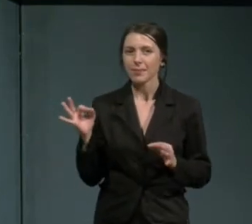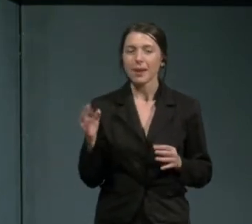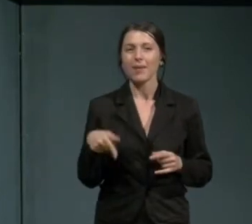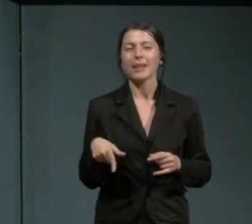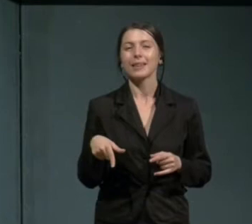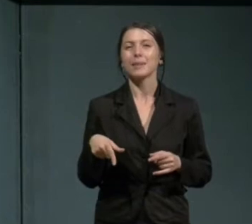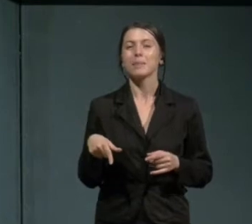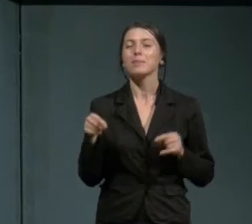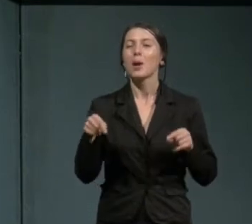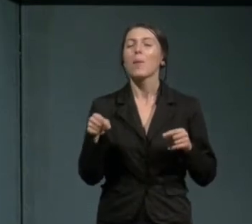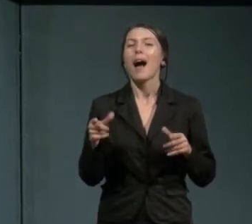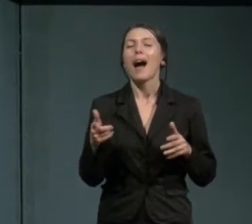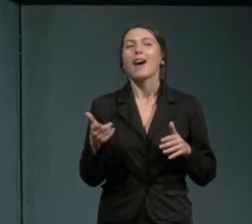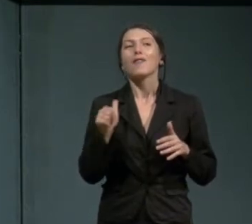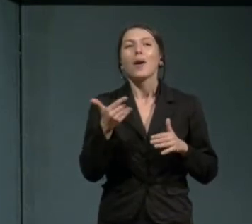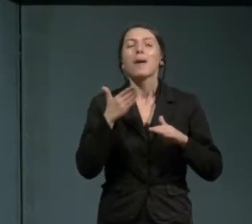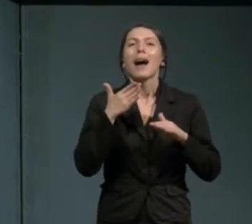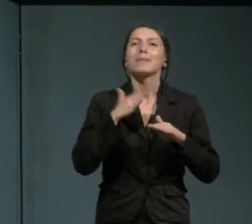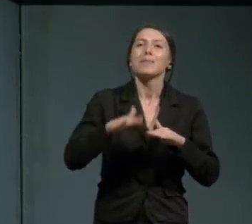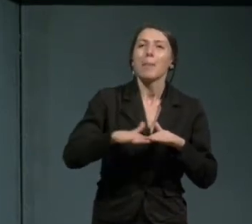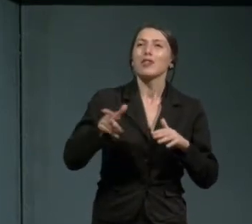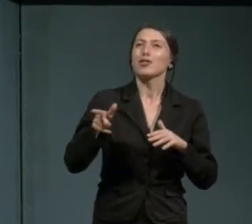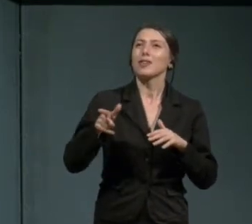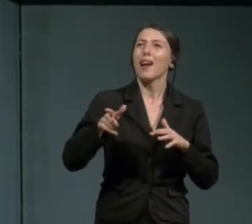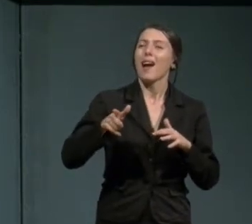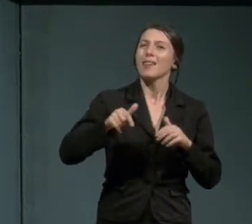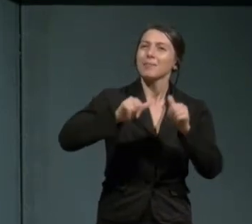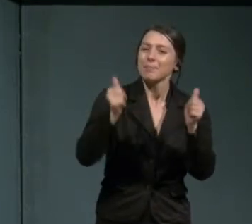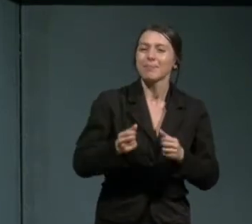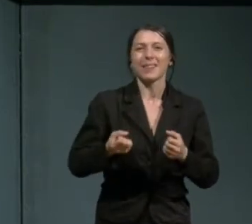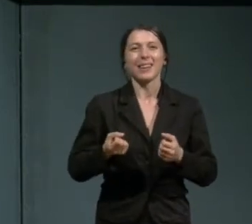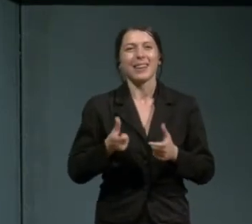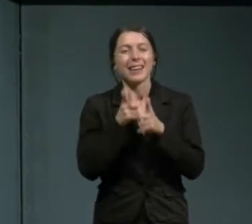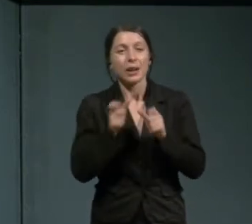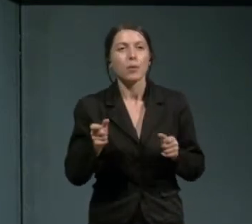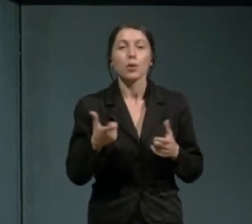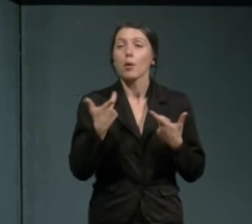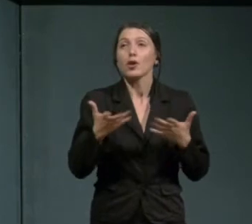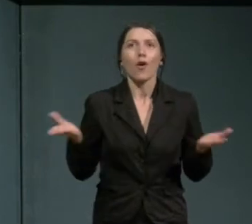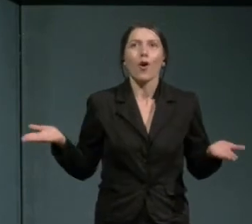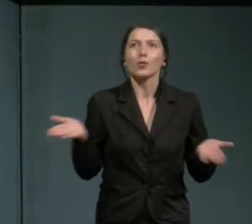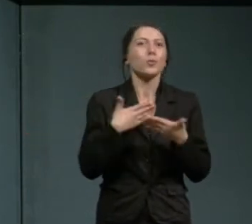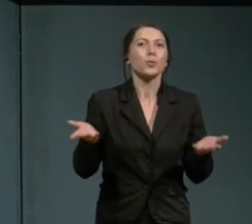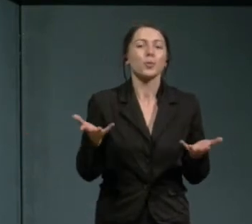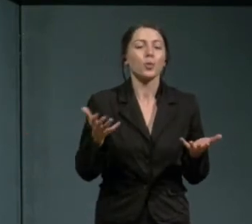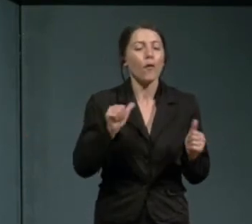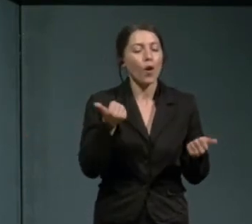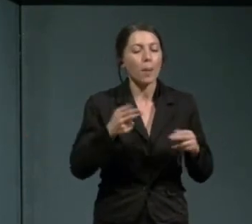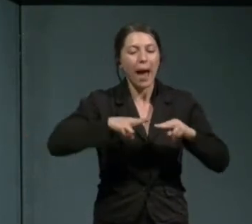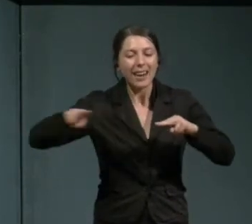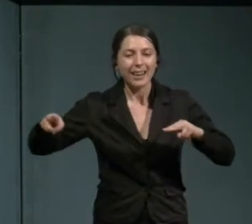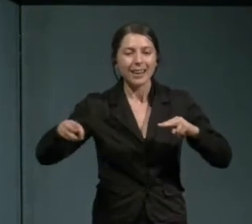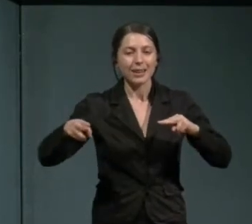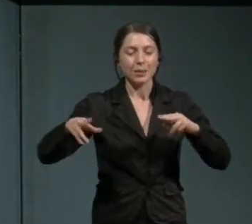qui si ritrova la capacità linguistica e stilistica di majlis dove appunto tutto diventa linguaggio tutto diventa ritmo tutto